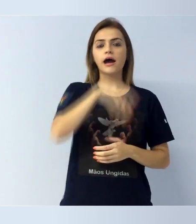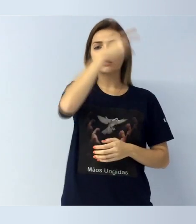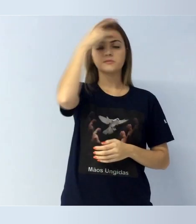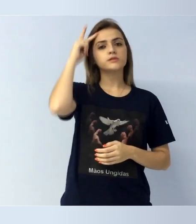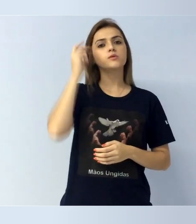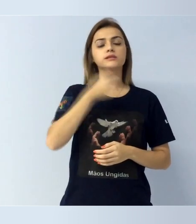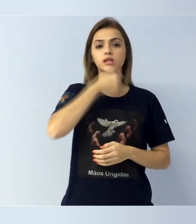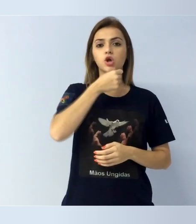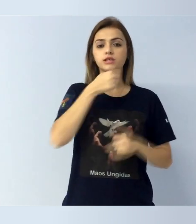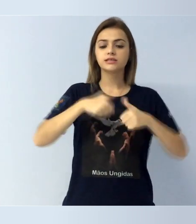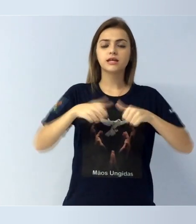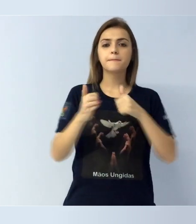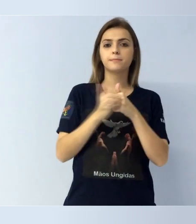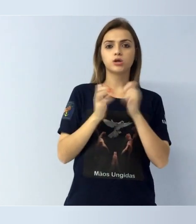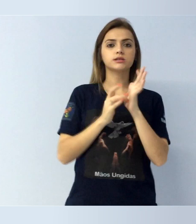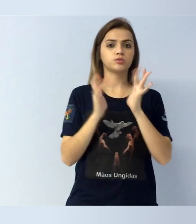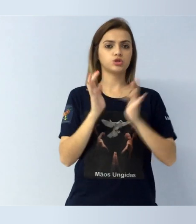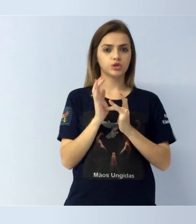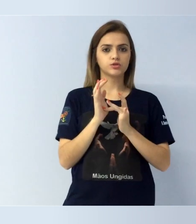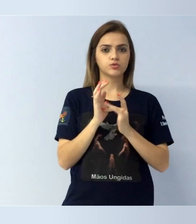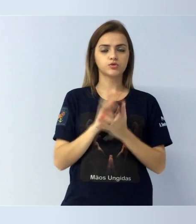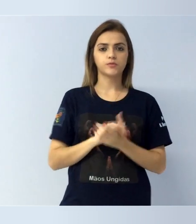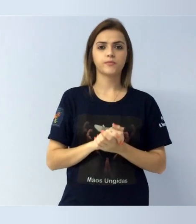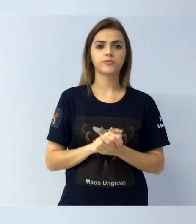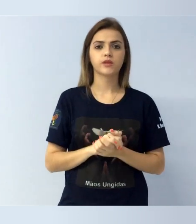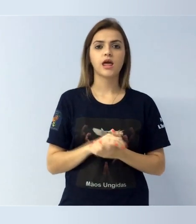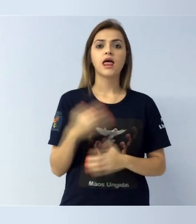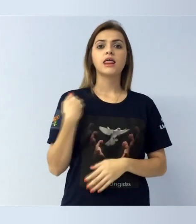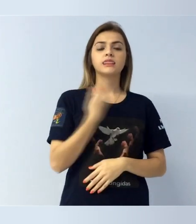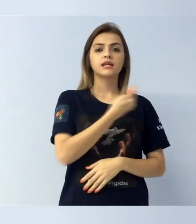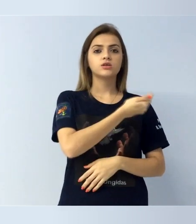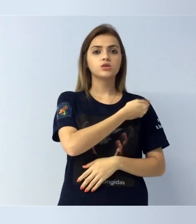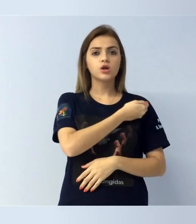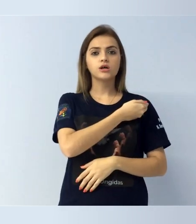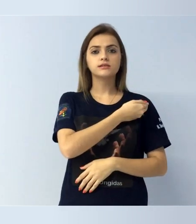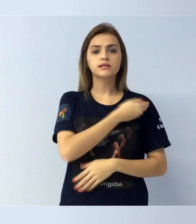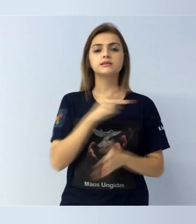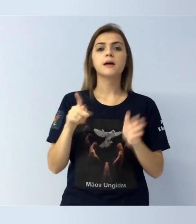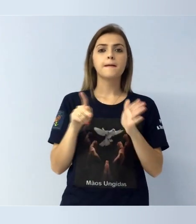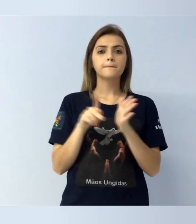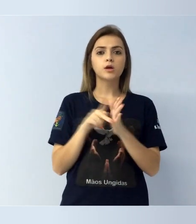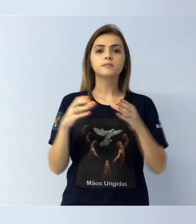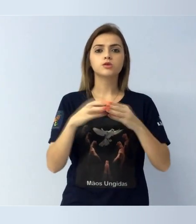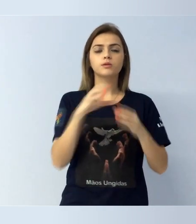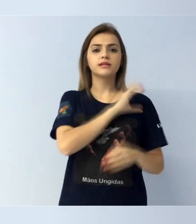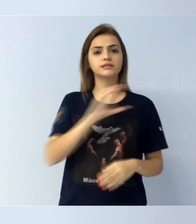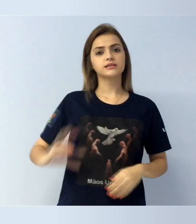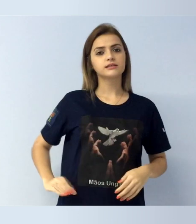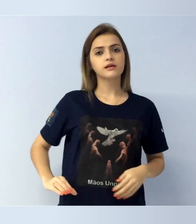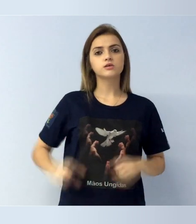estar próximo de Jesus. Muitas vezes, nas nossas próprias comunidades cristãs, pode